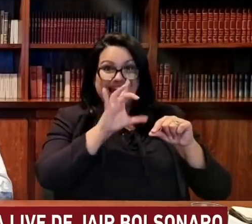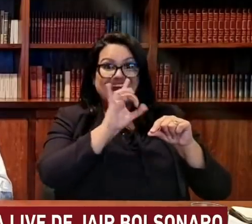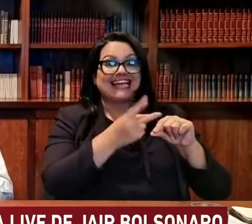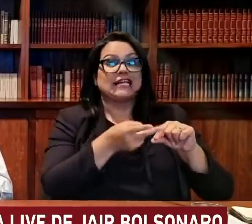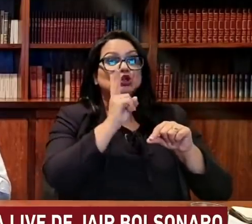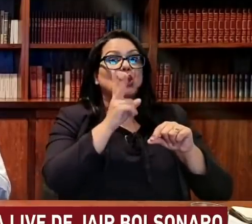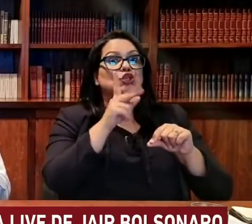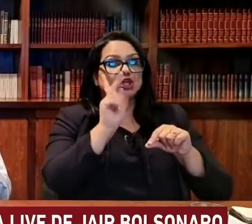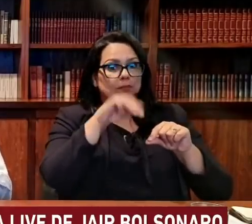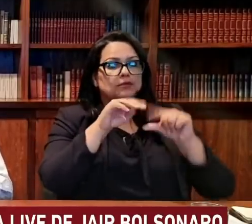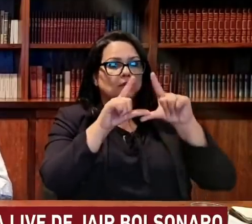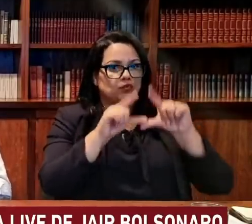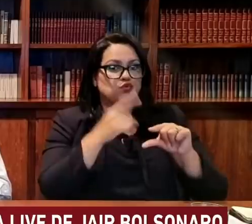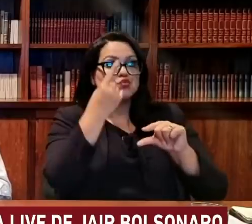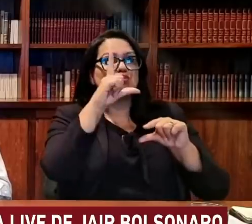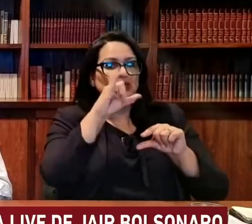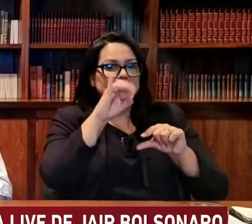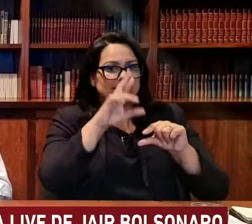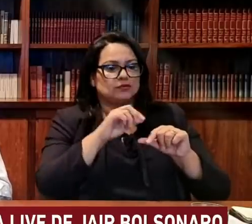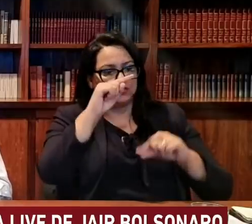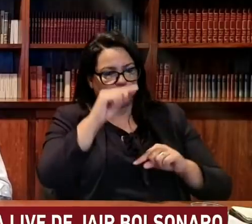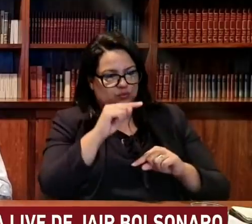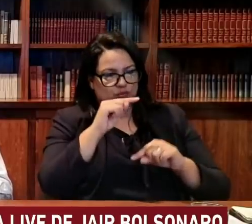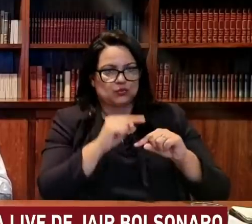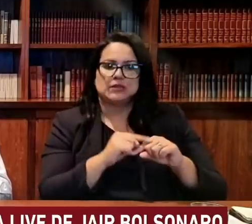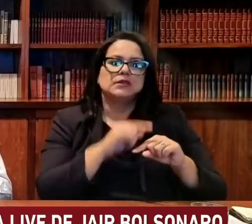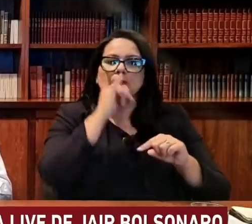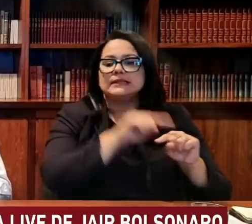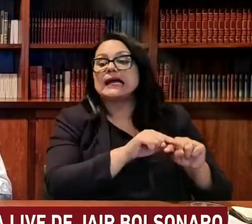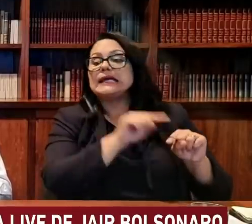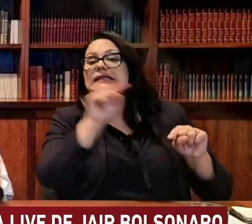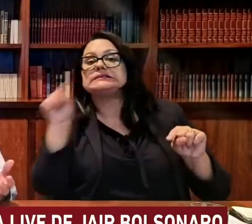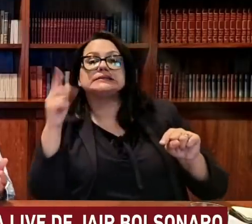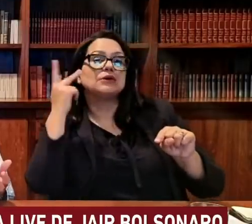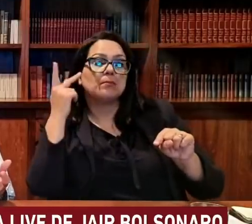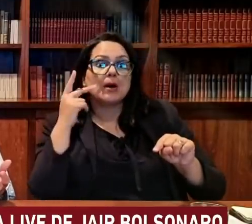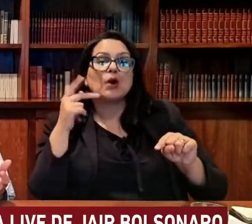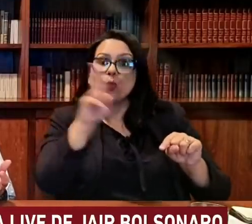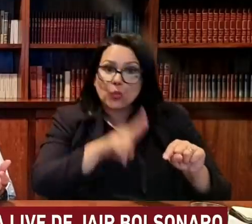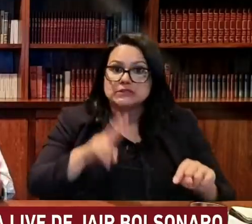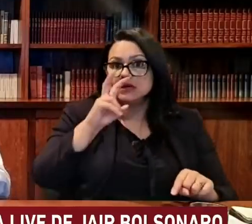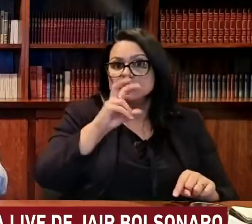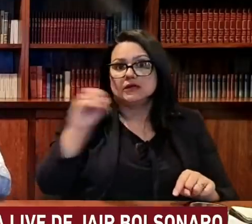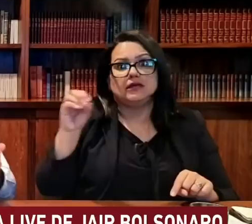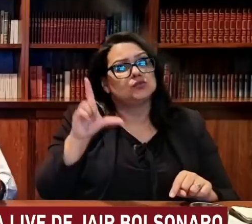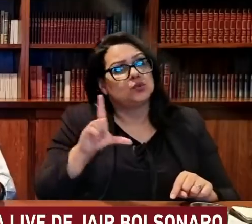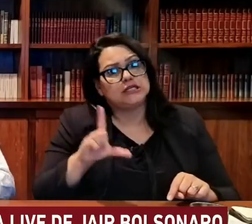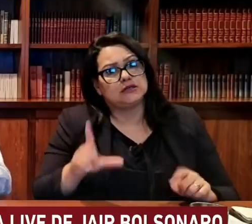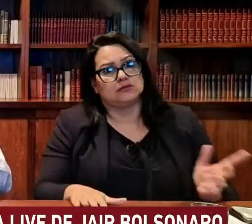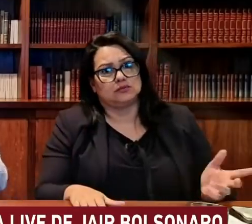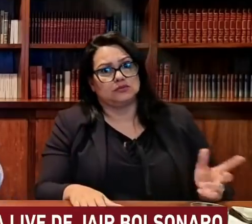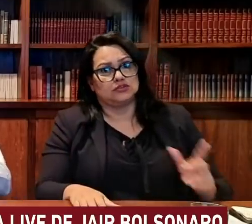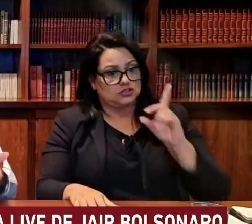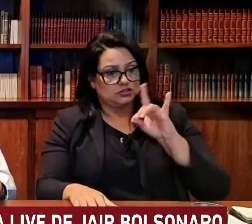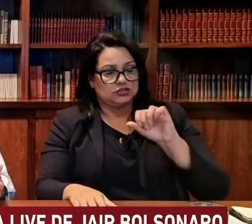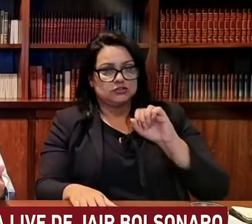diesel. Ou seja, um caminhão grande carregado aqui a São Paulo gasta 500 litros de diesel. Se você for botar aí